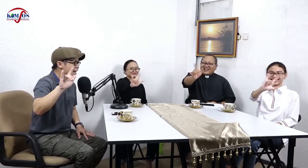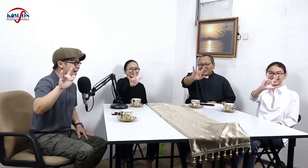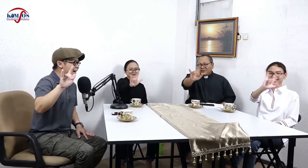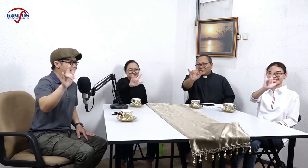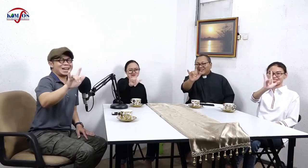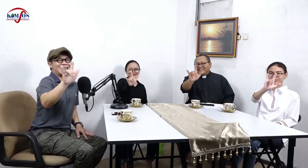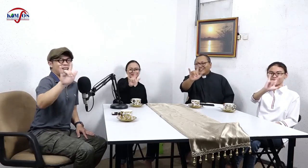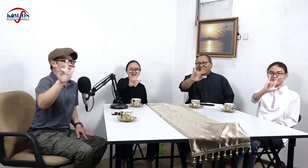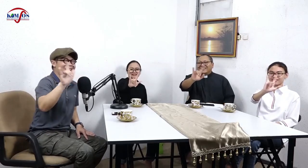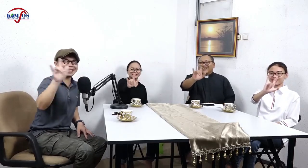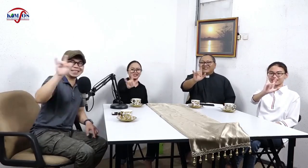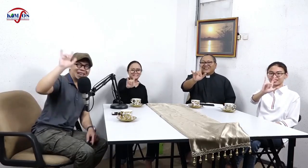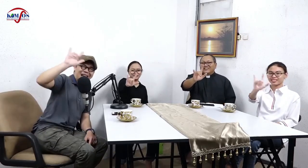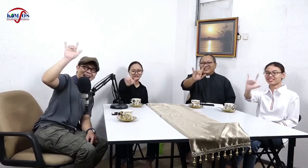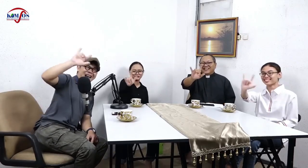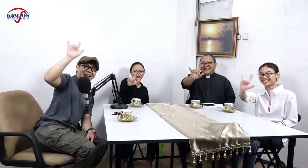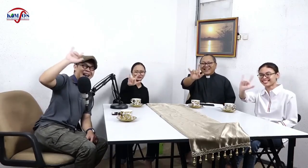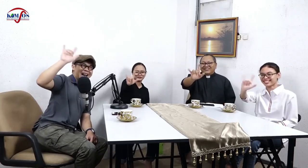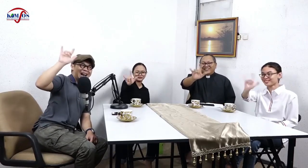Mereka bilang I love you